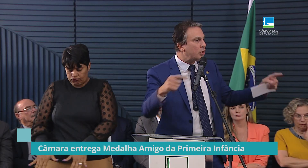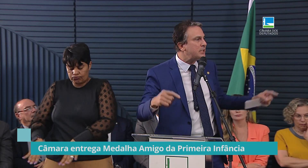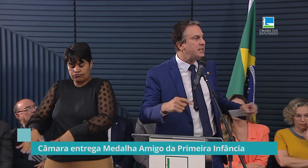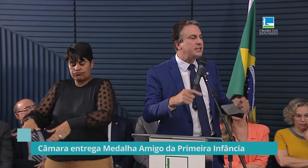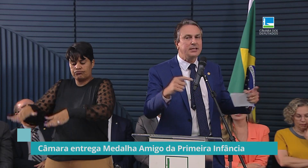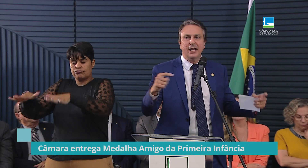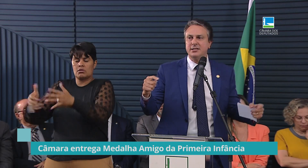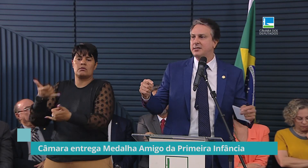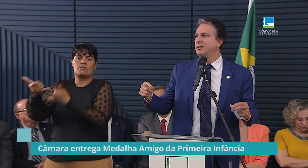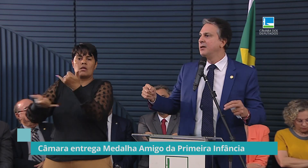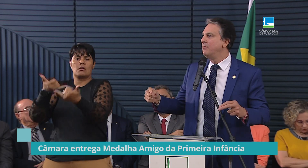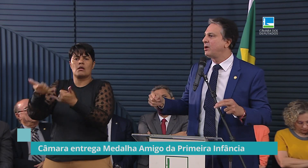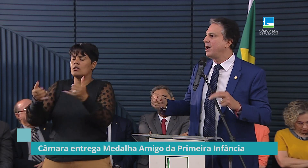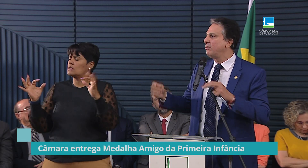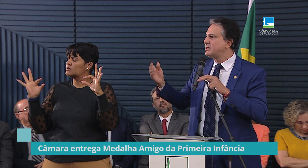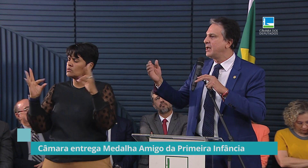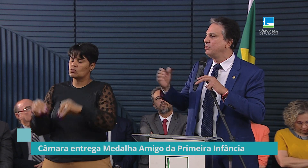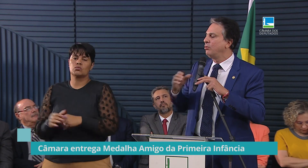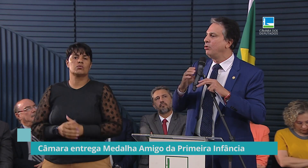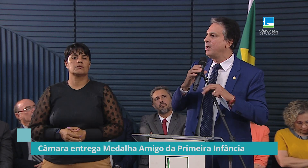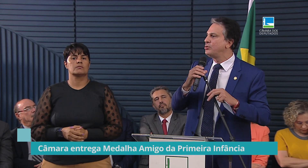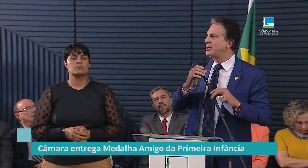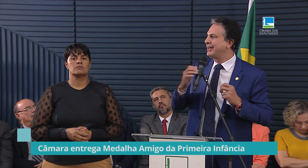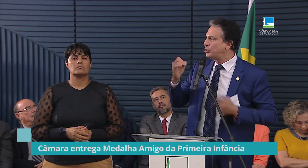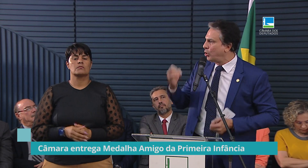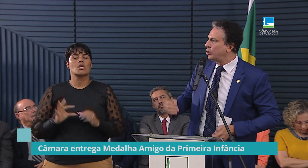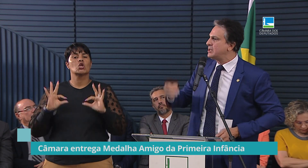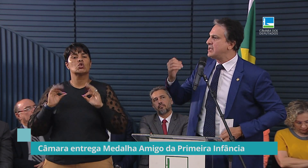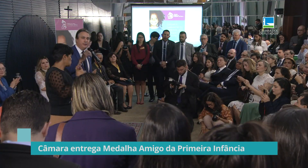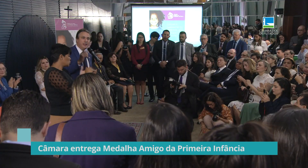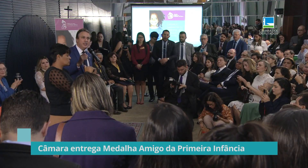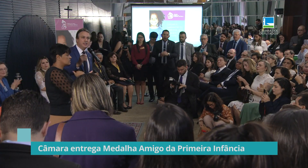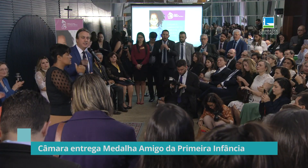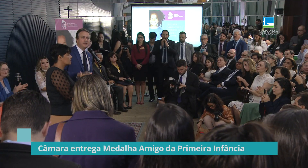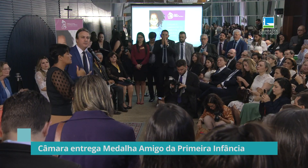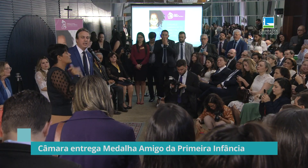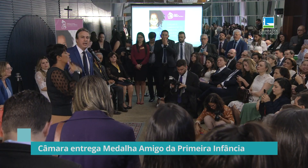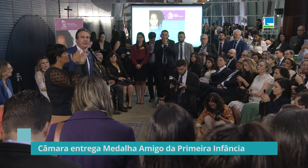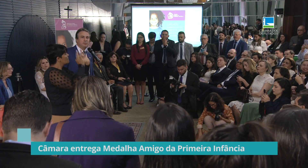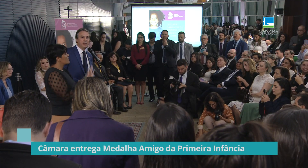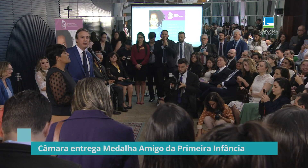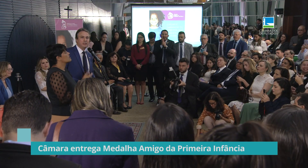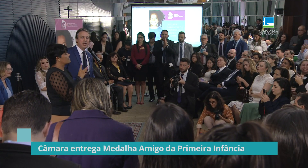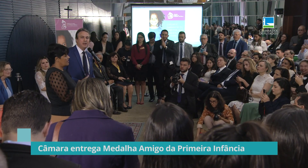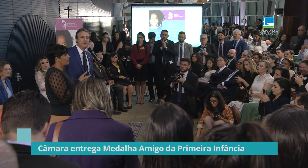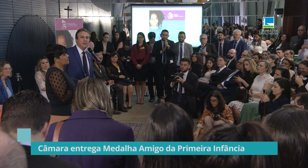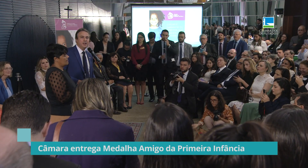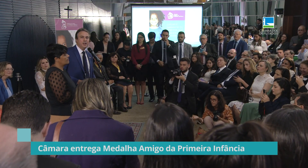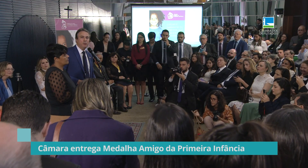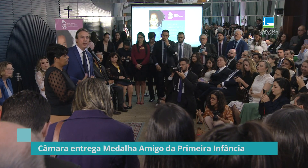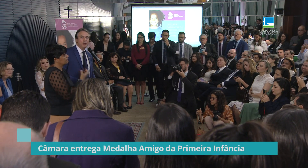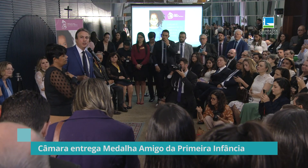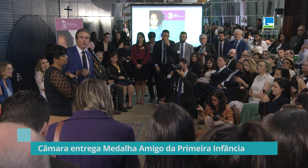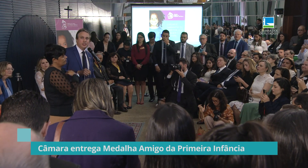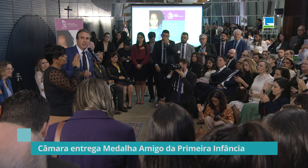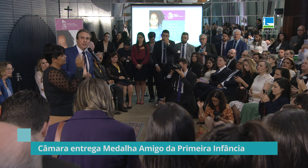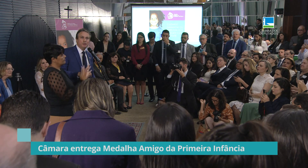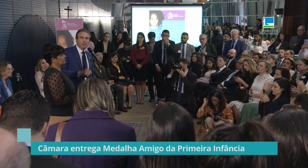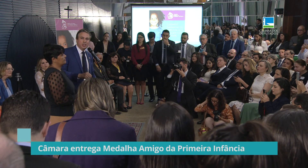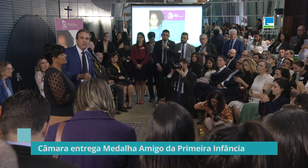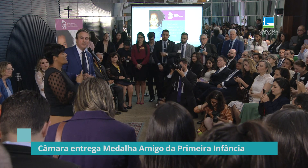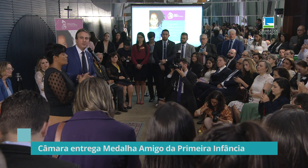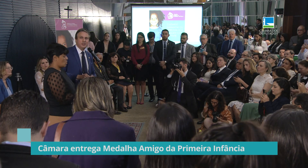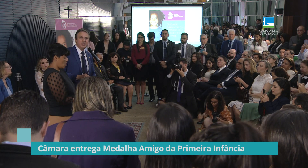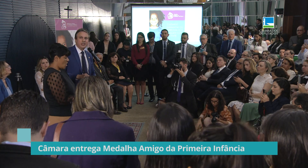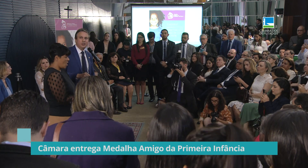Ao discursar na cerimônia, o ministro da Educação, Camilo Santana, afirmou que é um dever do Estado garantir as condições de